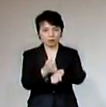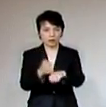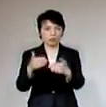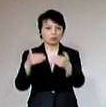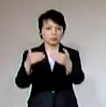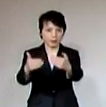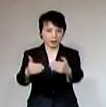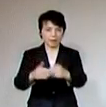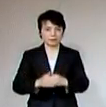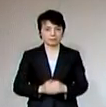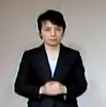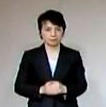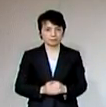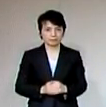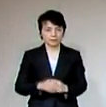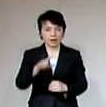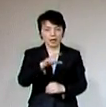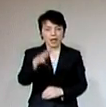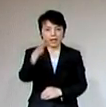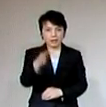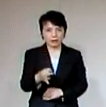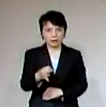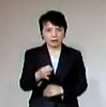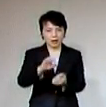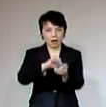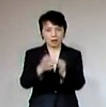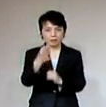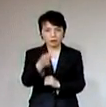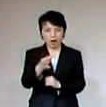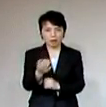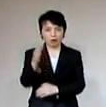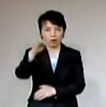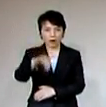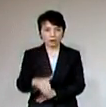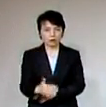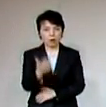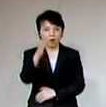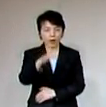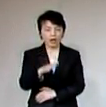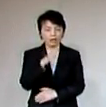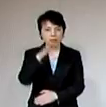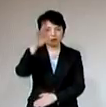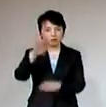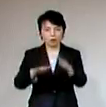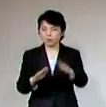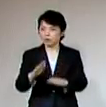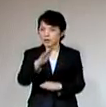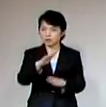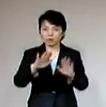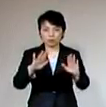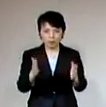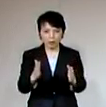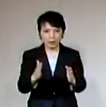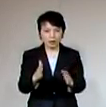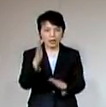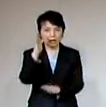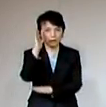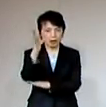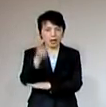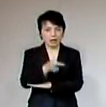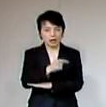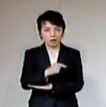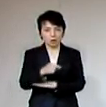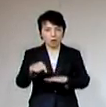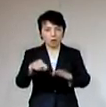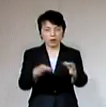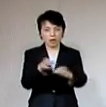。円安や株価の乱高下など実体経済の成長を伴わない現政権の経済政策